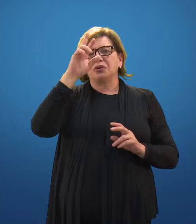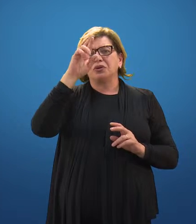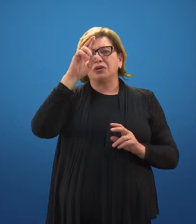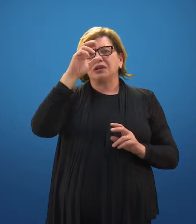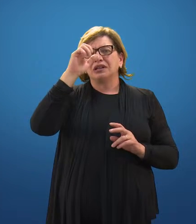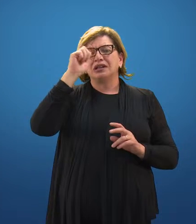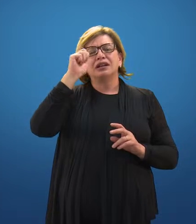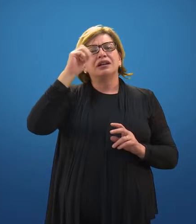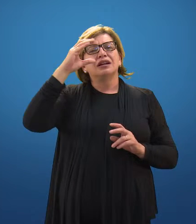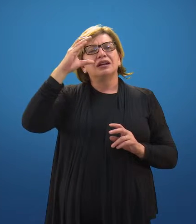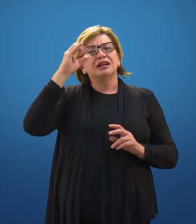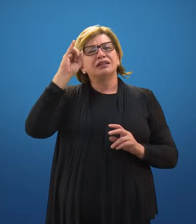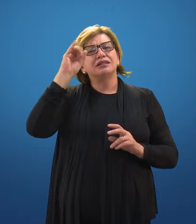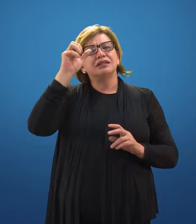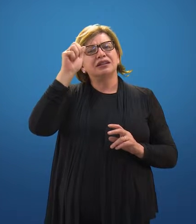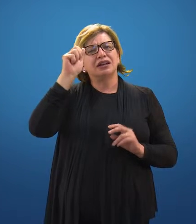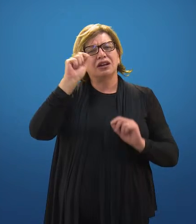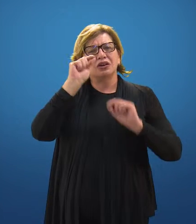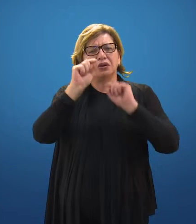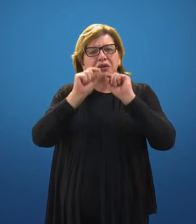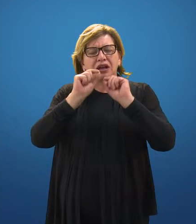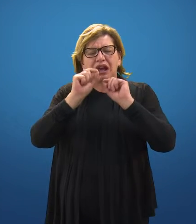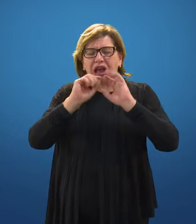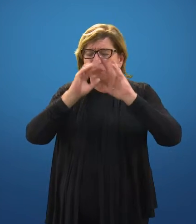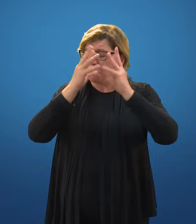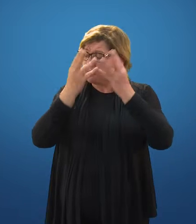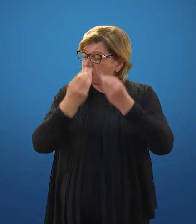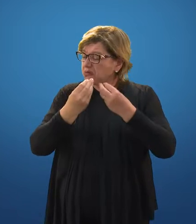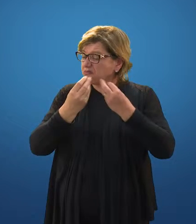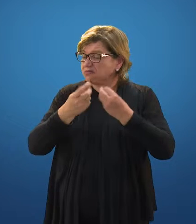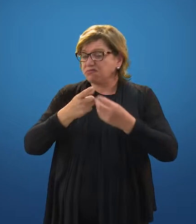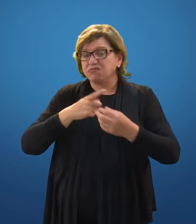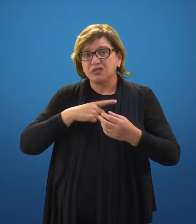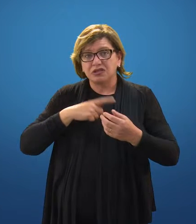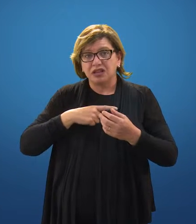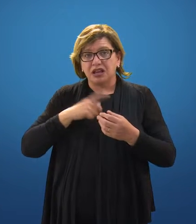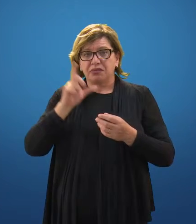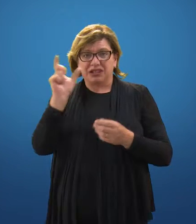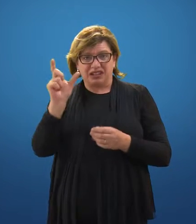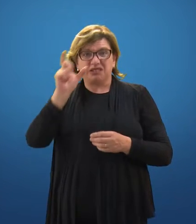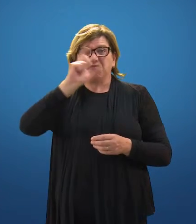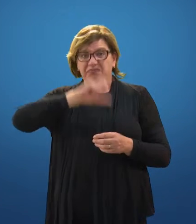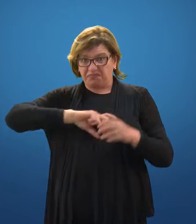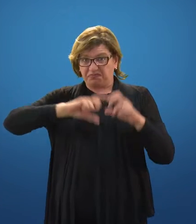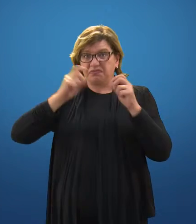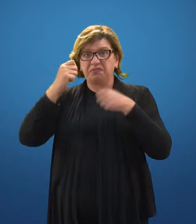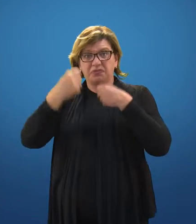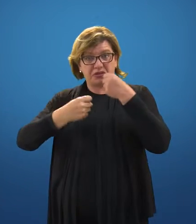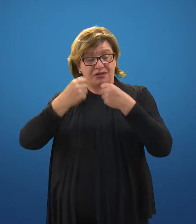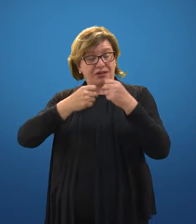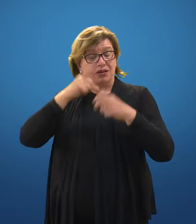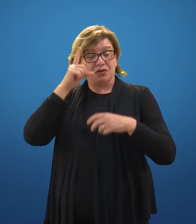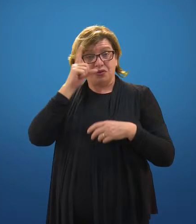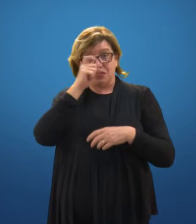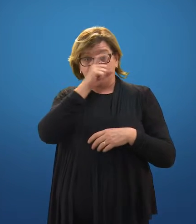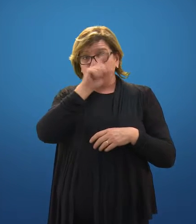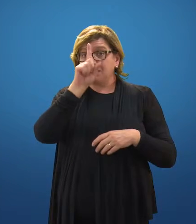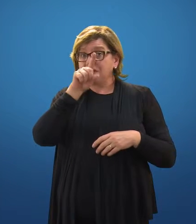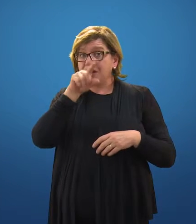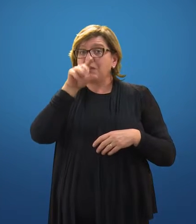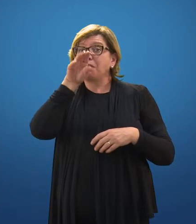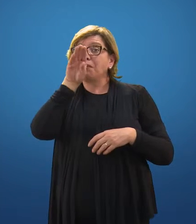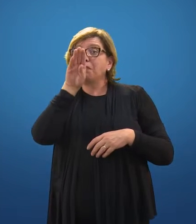da burocracia. Ah, tal coisa, é muita burocracia para tirar uma carteira de motorista, por exemplo. Não, esse processo é